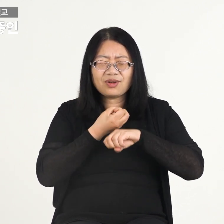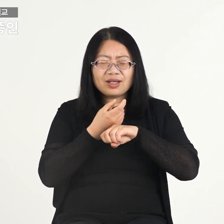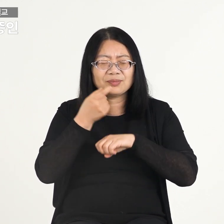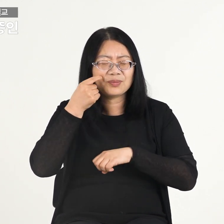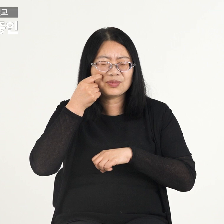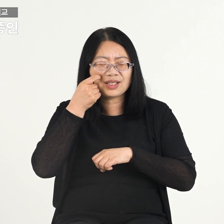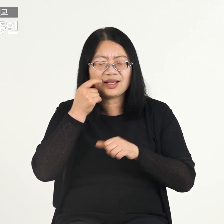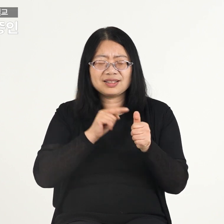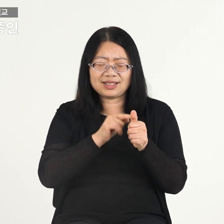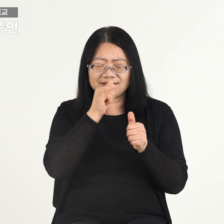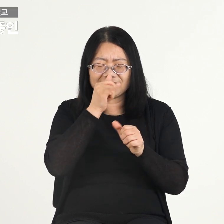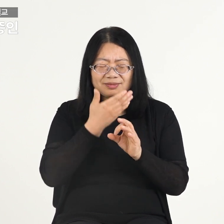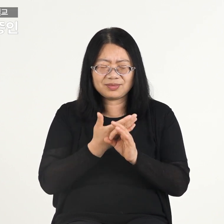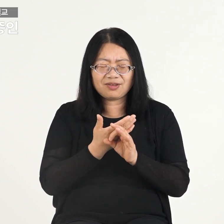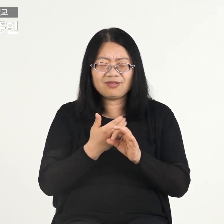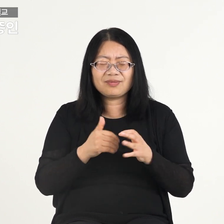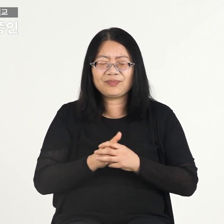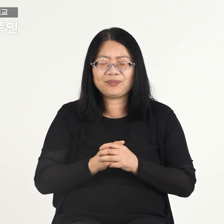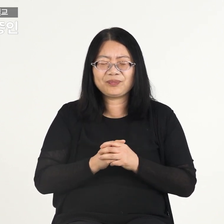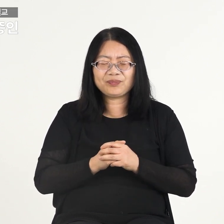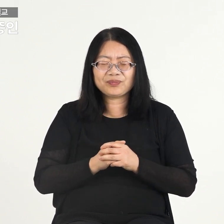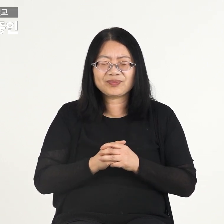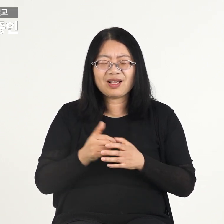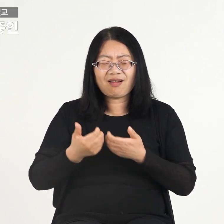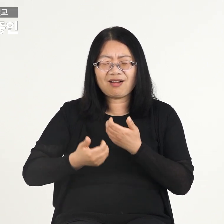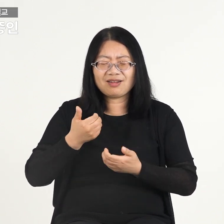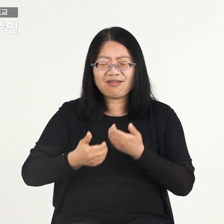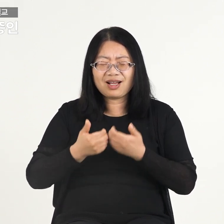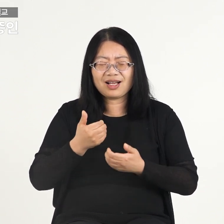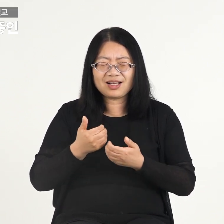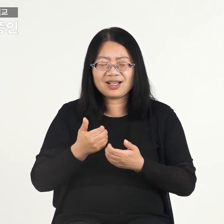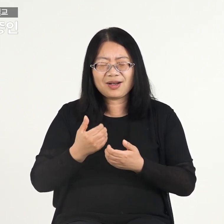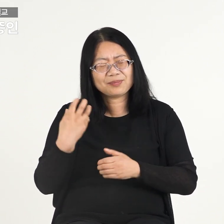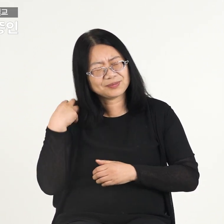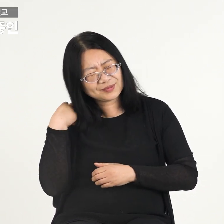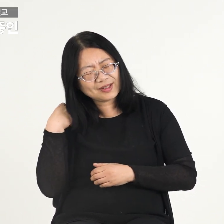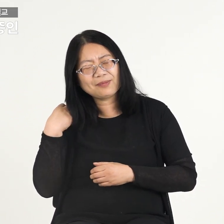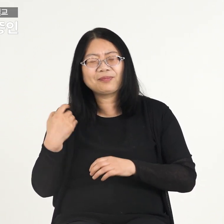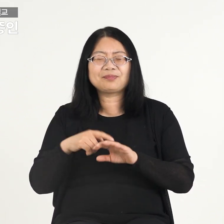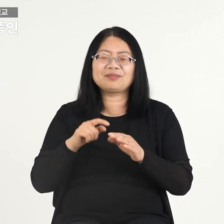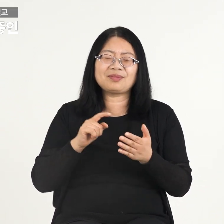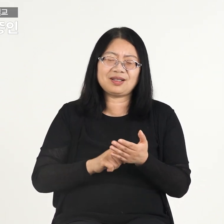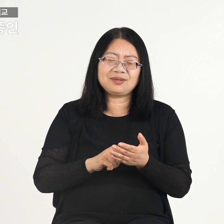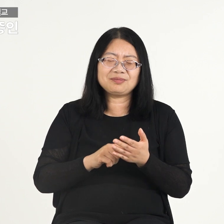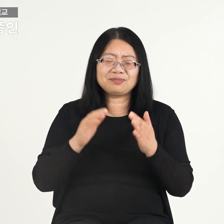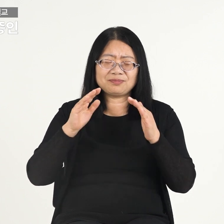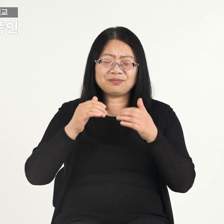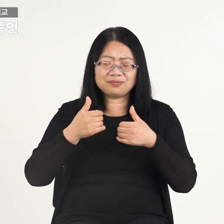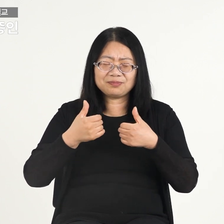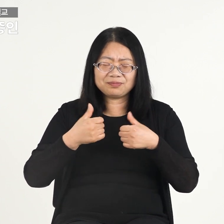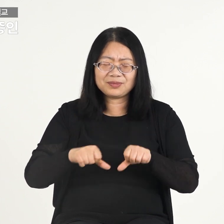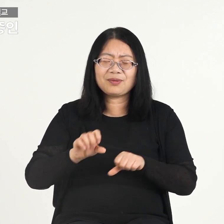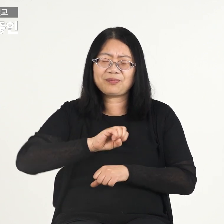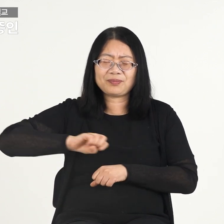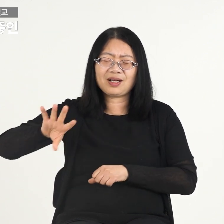못한 대상이 있다면 그 어색함과 그 담과 그 부담감을 무너뜨리십시오.